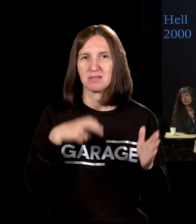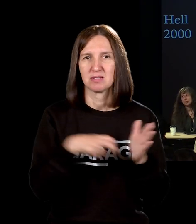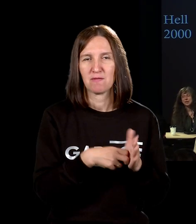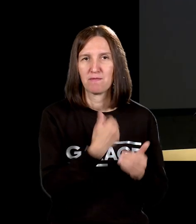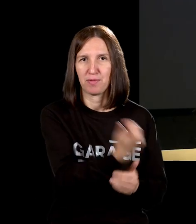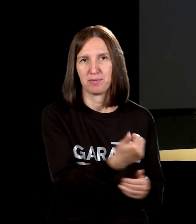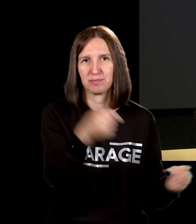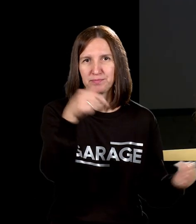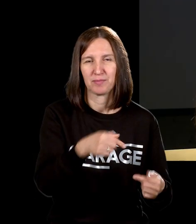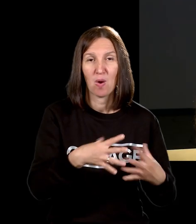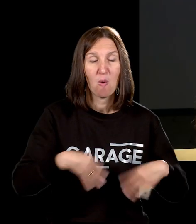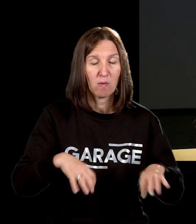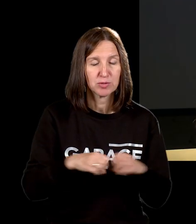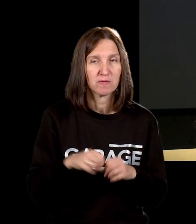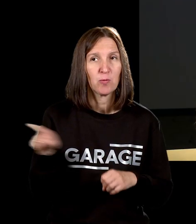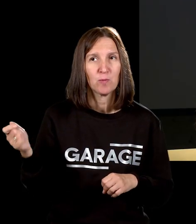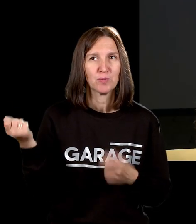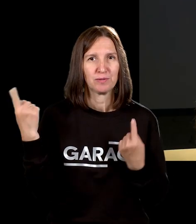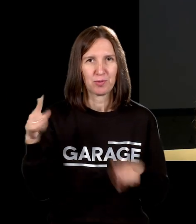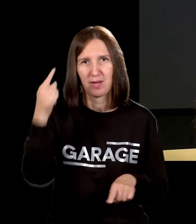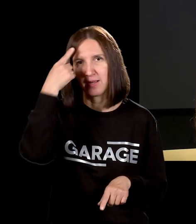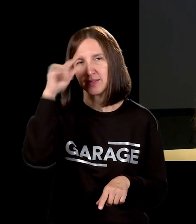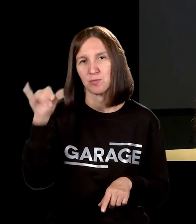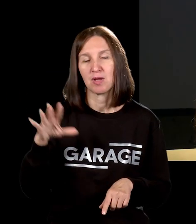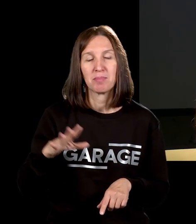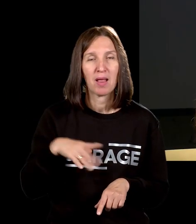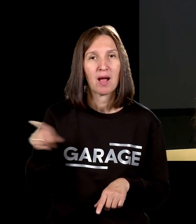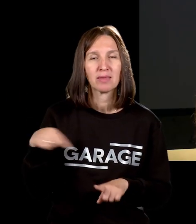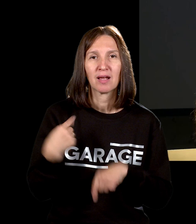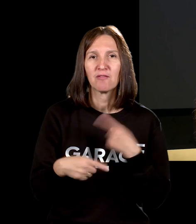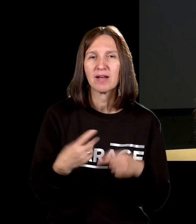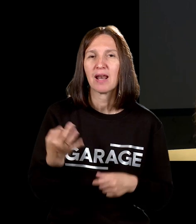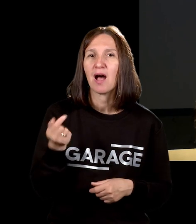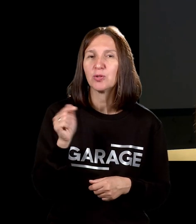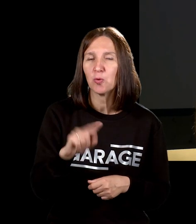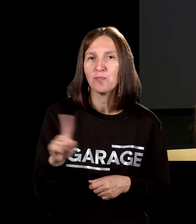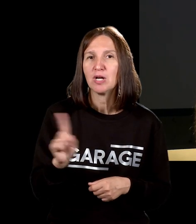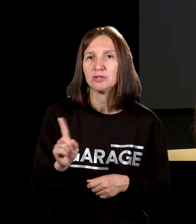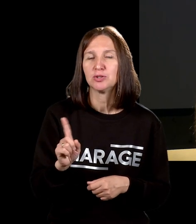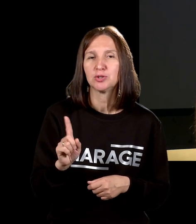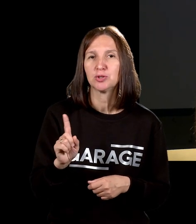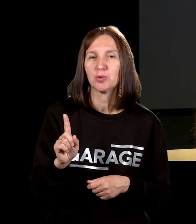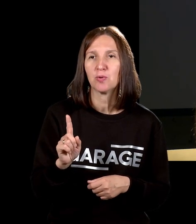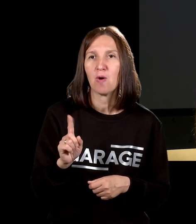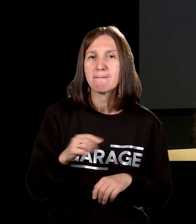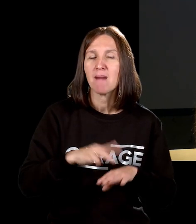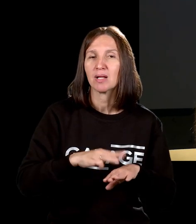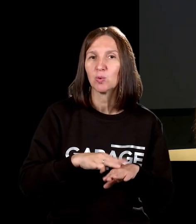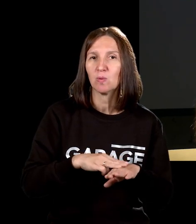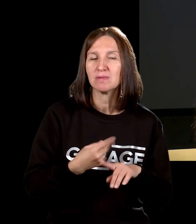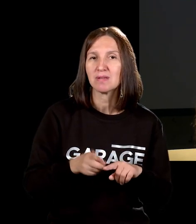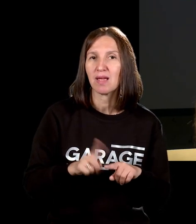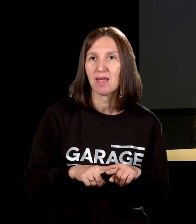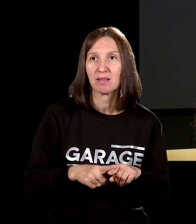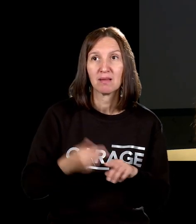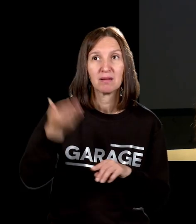не про это. А самая большая их работа, которую они про то, что тоже у них замечательный трюк, что Макдональдс – это же